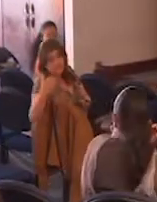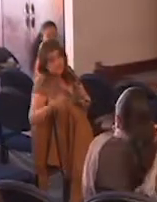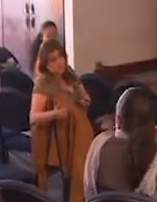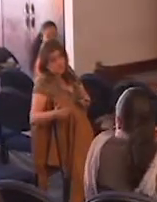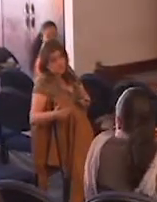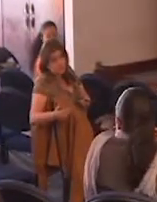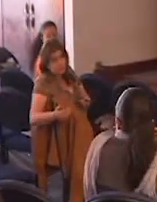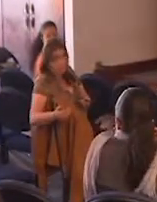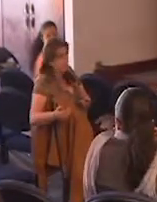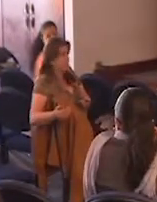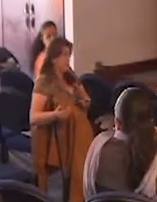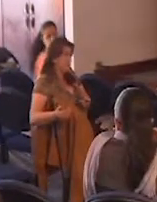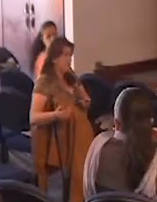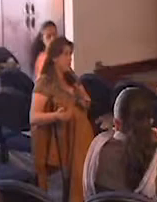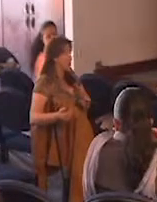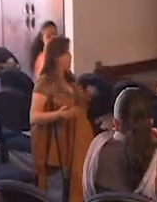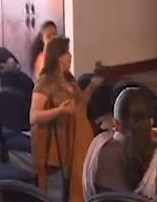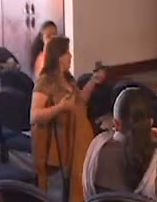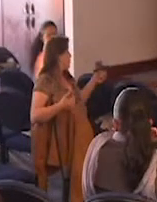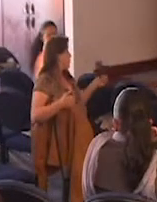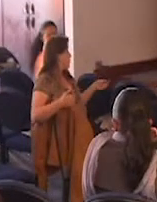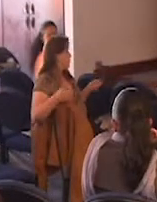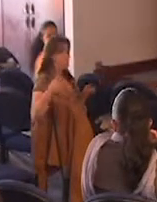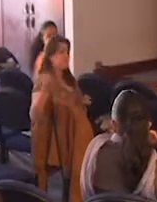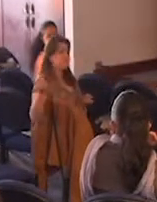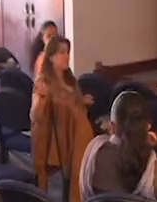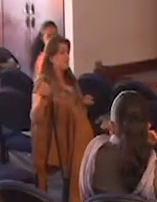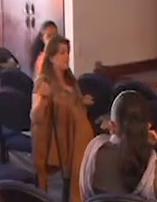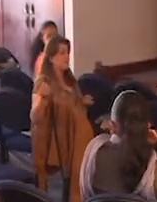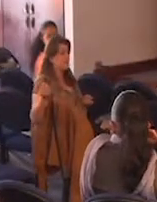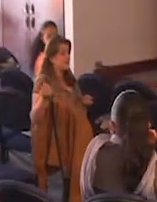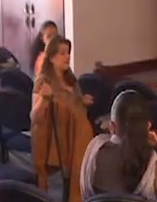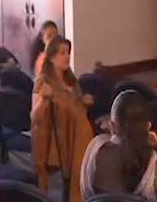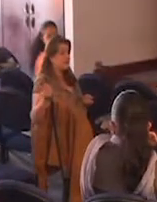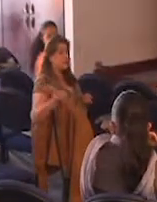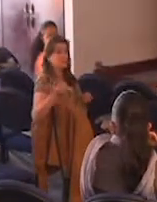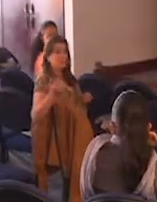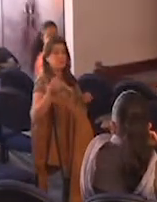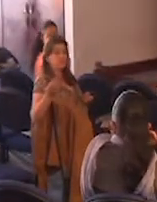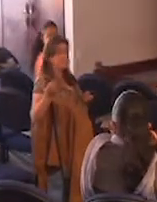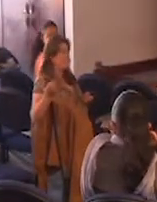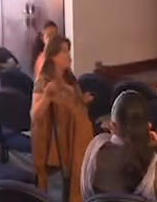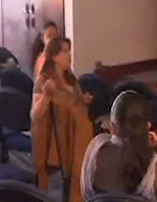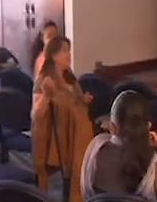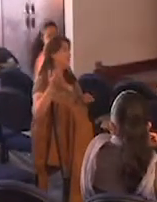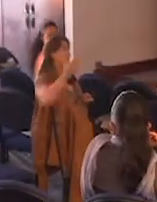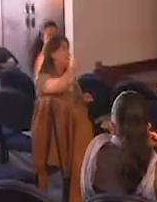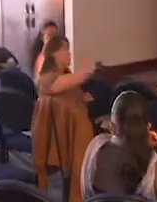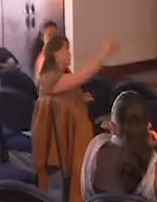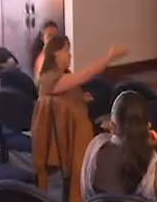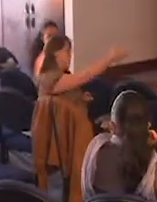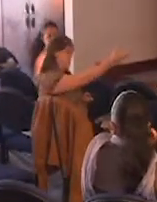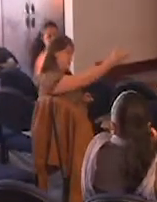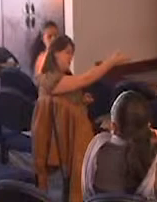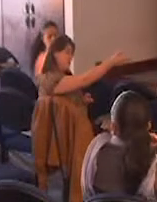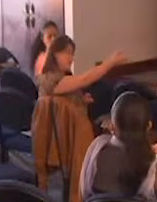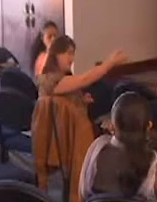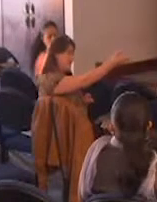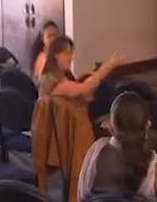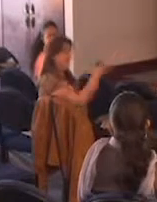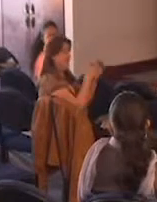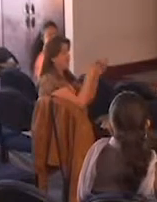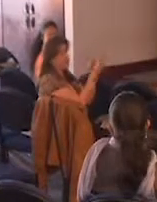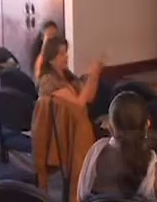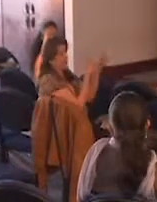Sí. No empezamos a los 12 como empecé con mi hijo, sino cuando están en primera infancia. Entonces, chicos, van a ser